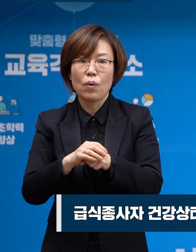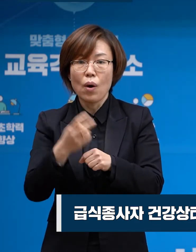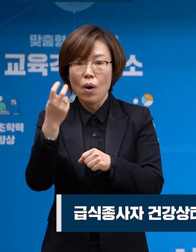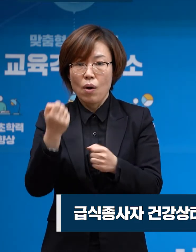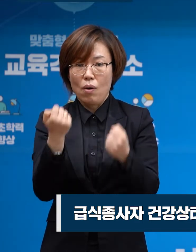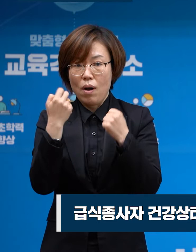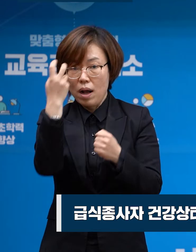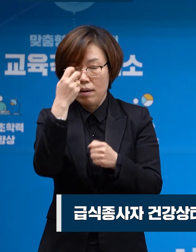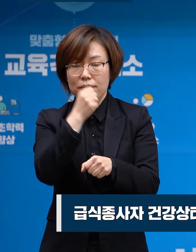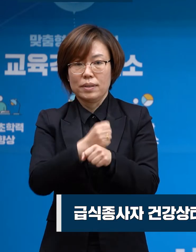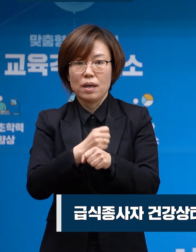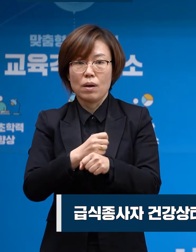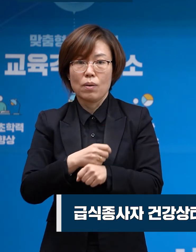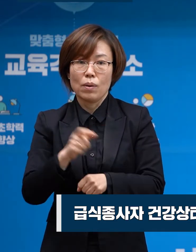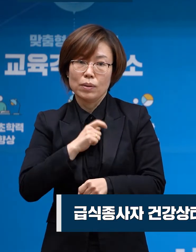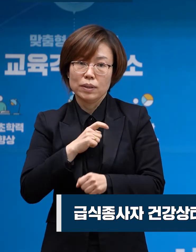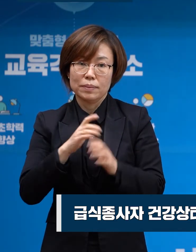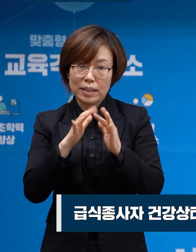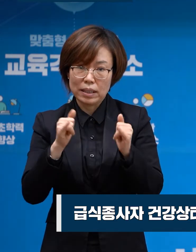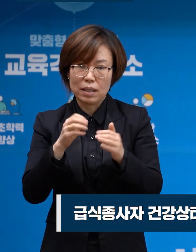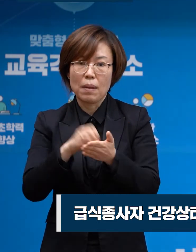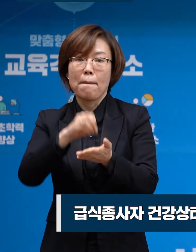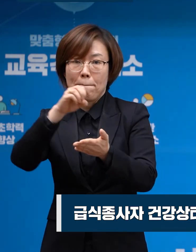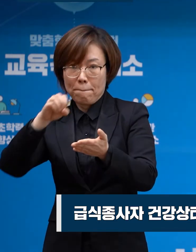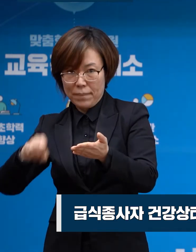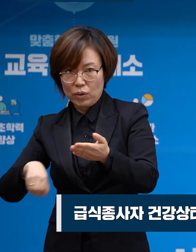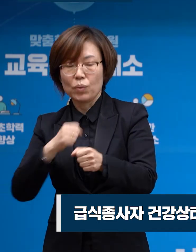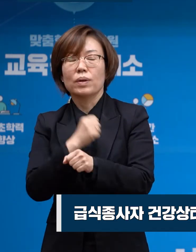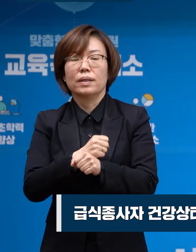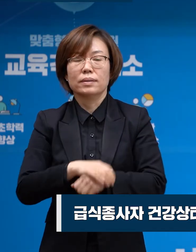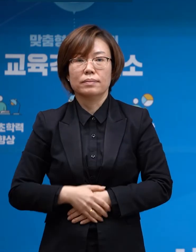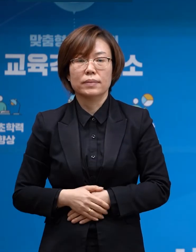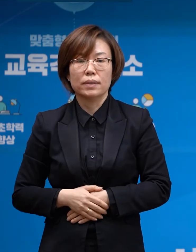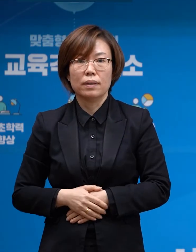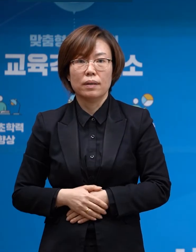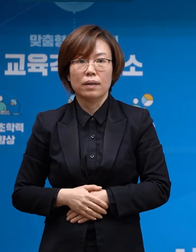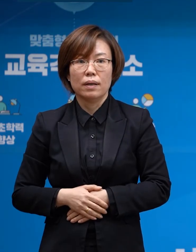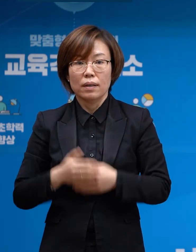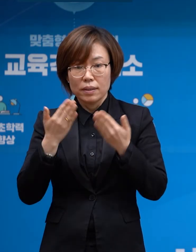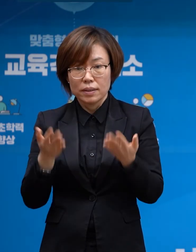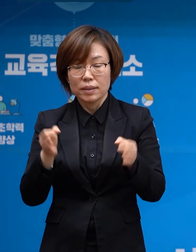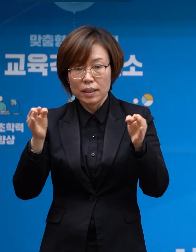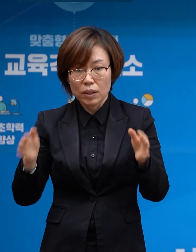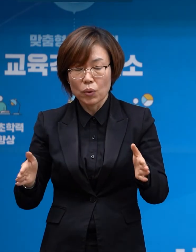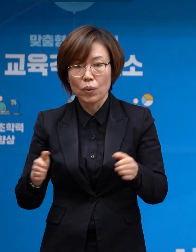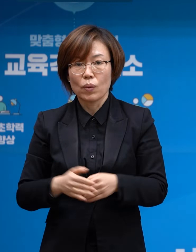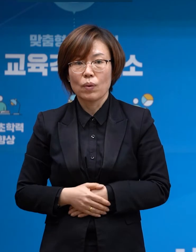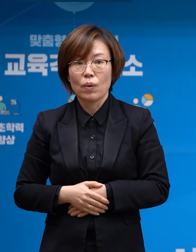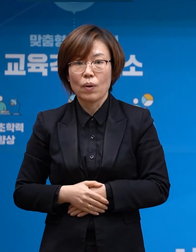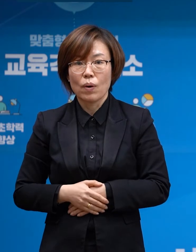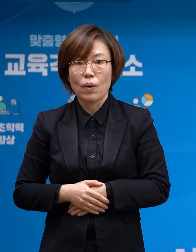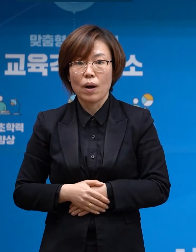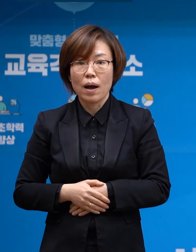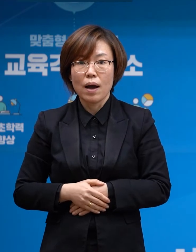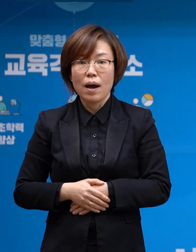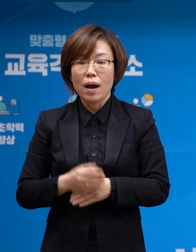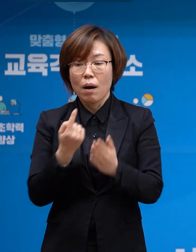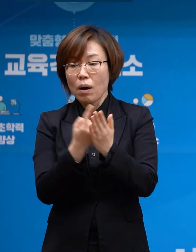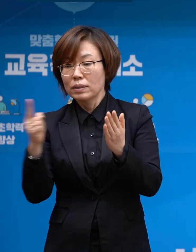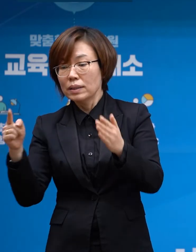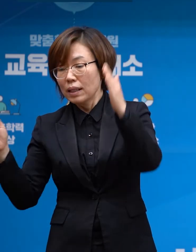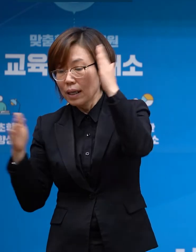의심 정상자는 즉시 업무에서 배제하도록 하겠습니다. 휴업 기간 중 취약계층